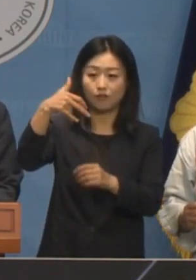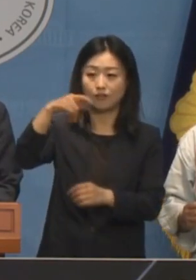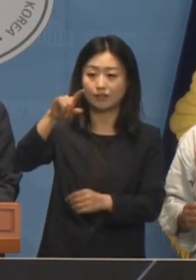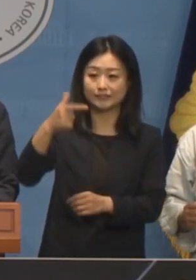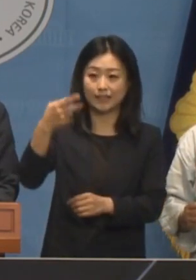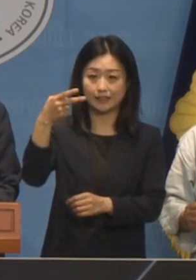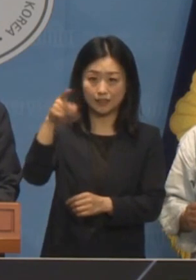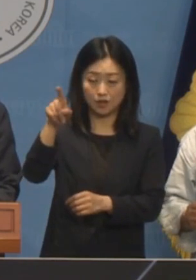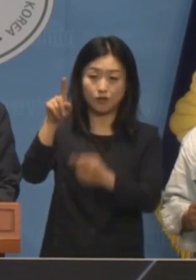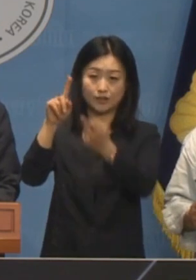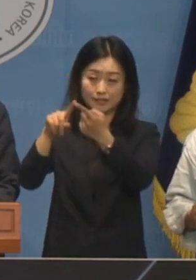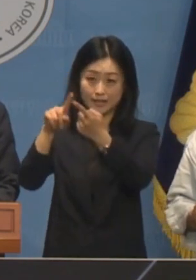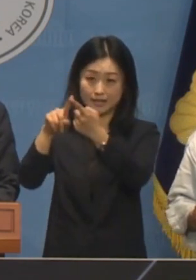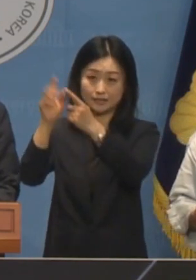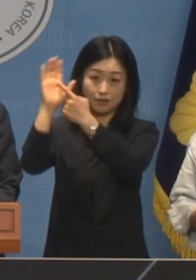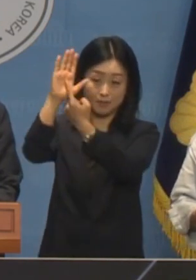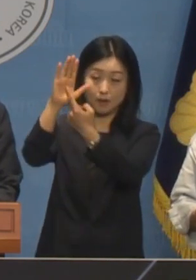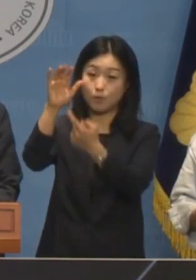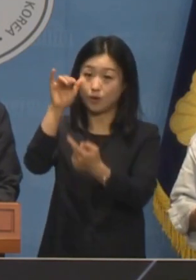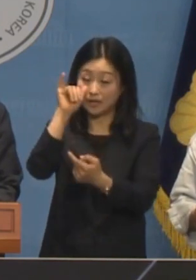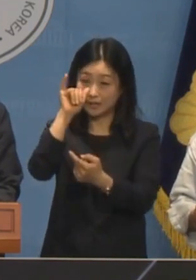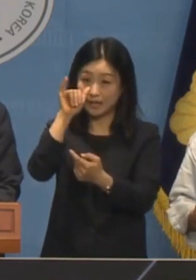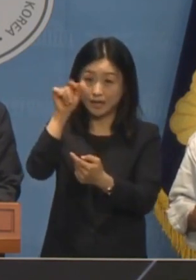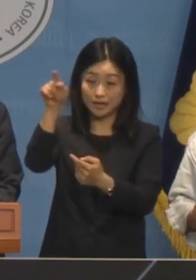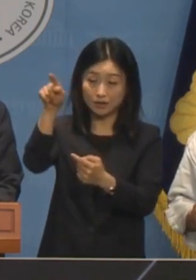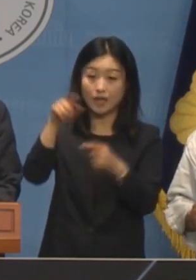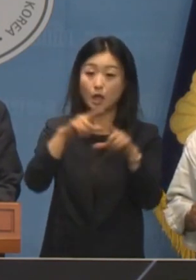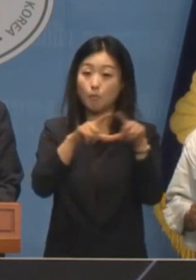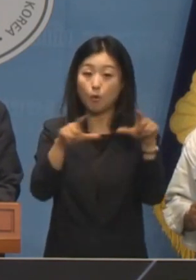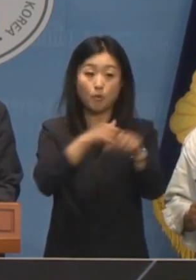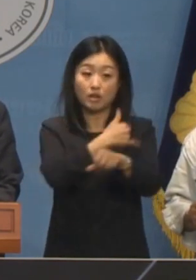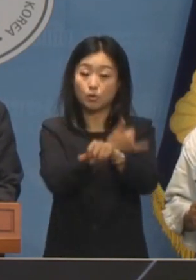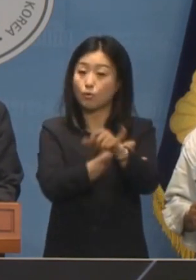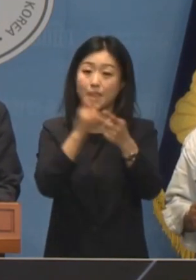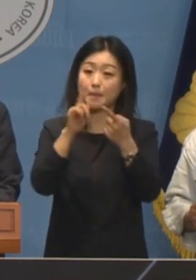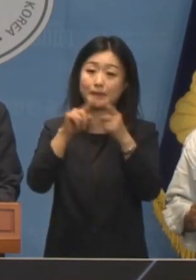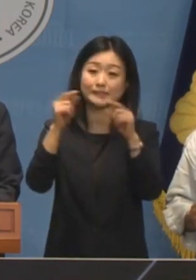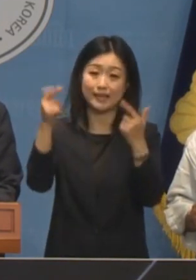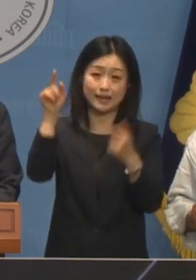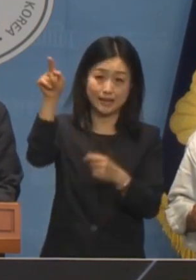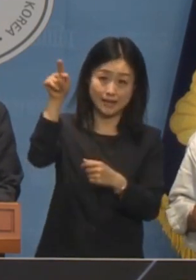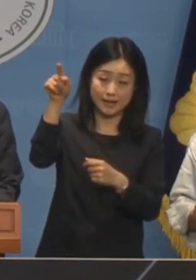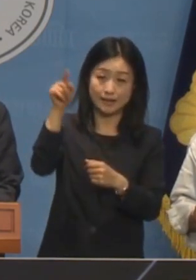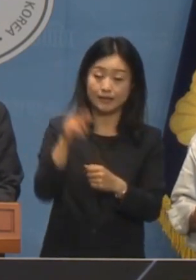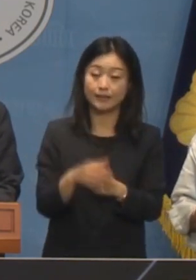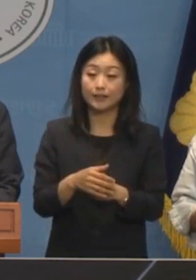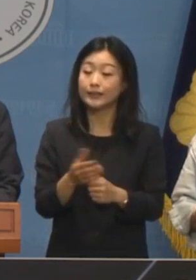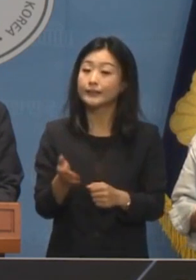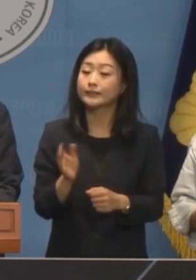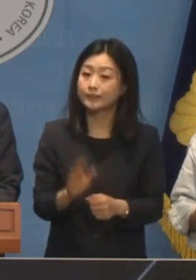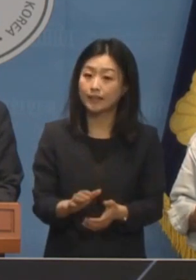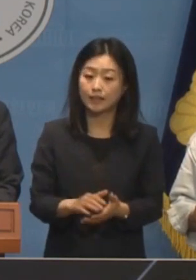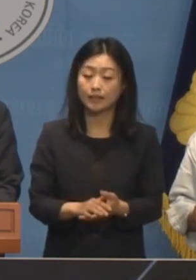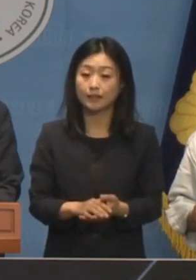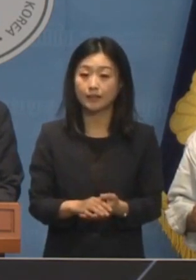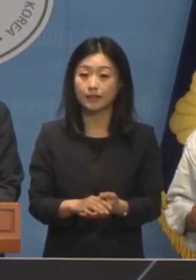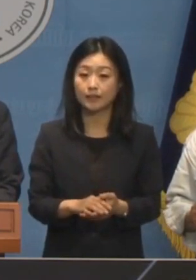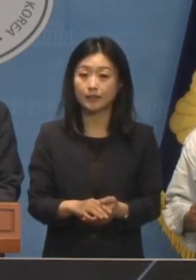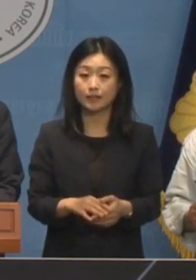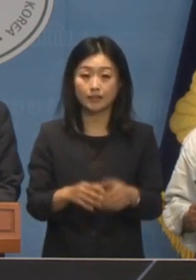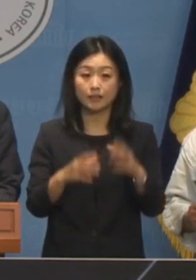이것은 인류 보편 인권에 어긋나는 것입니다. 그런데 국가인권위원회가 국가기관입니다.